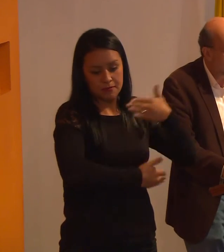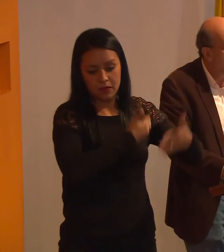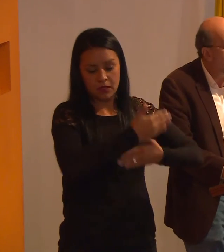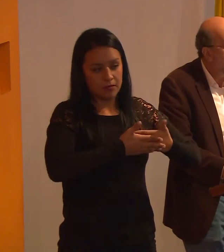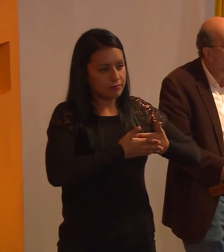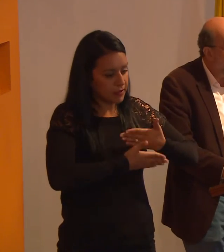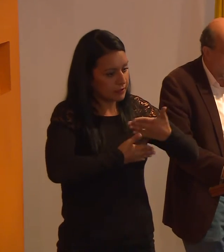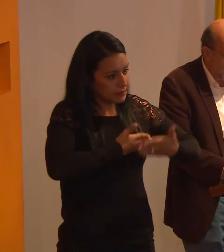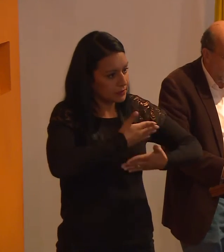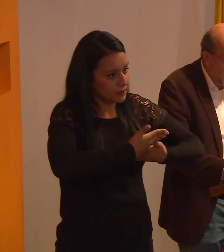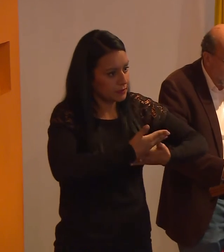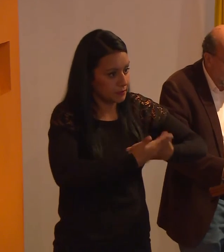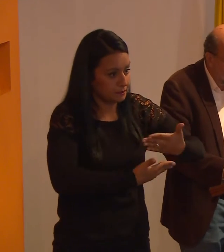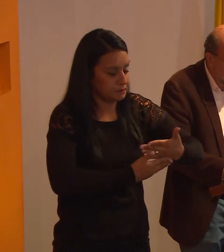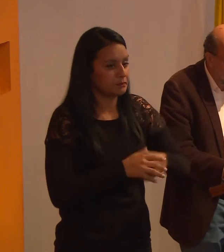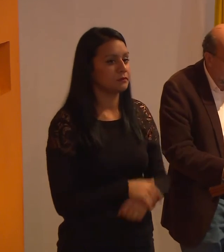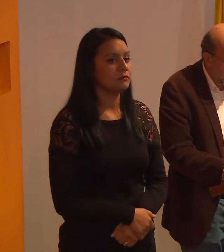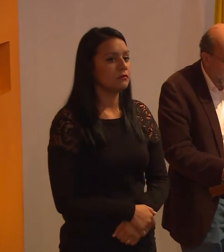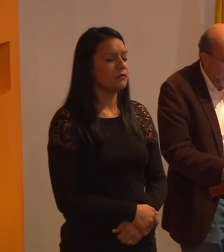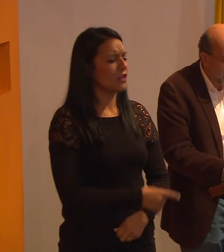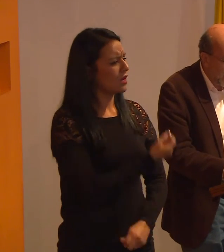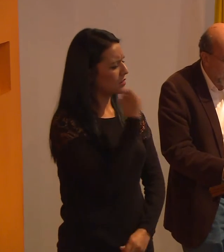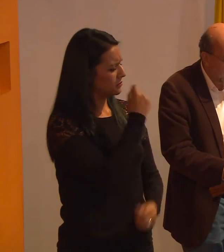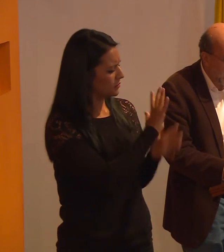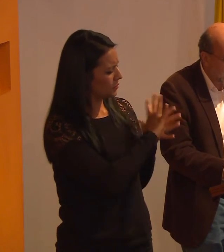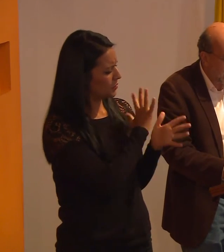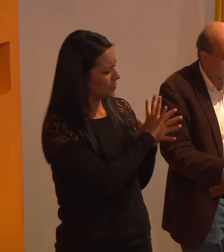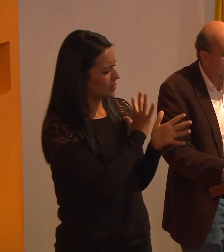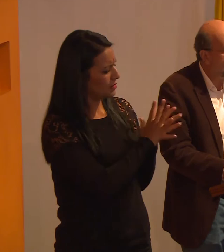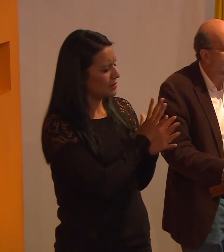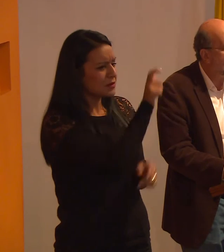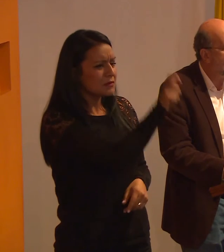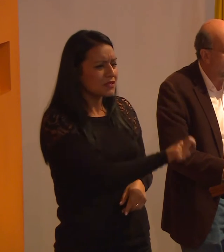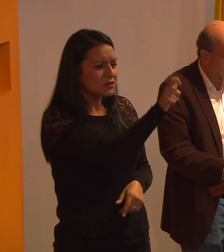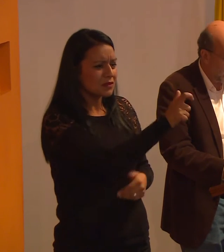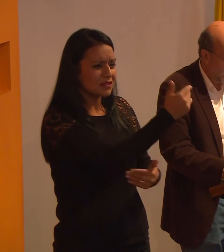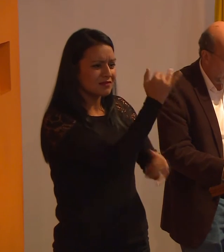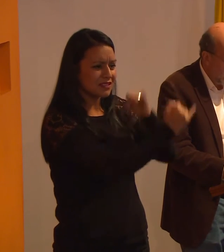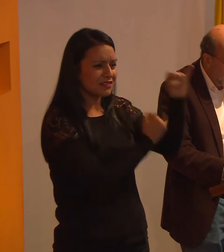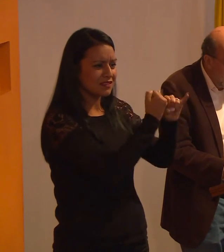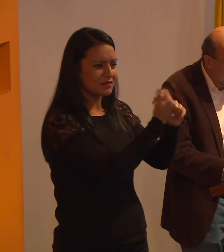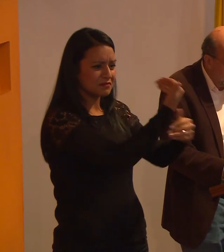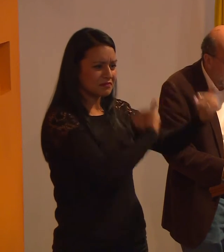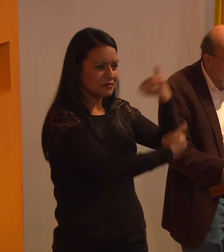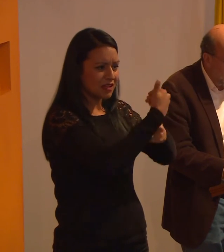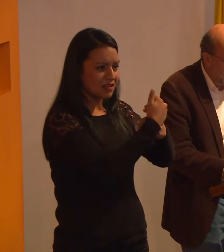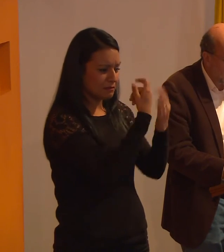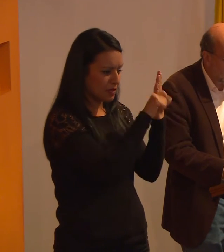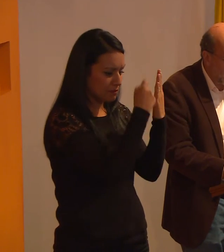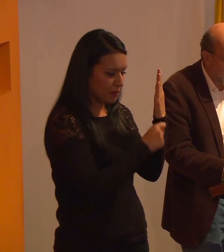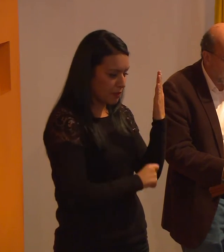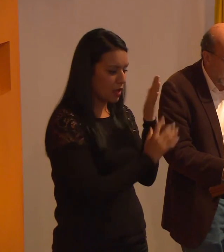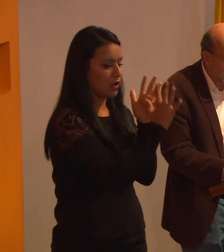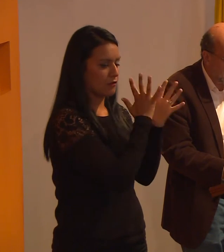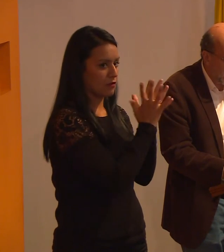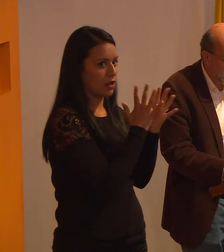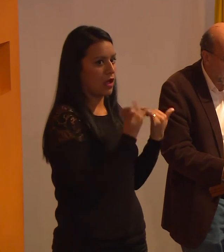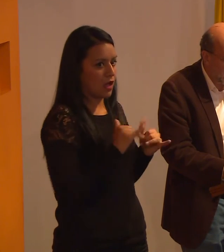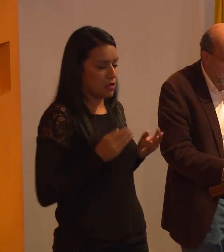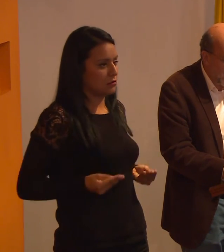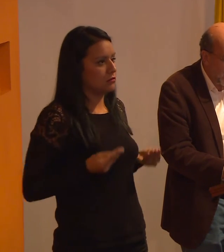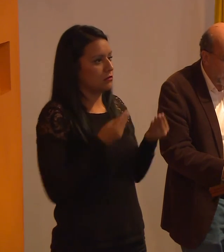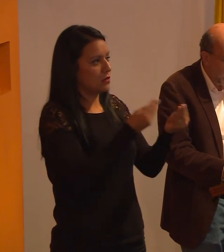proceso. Obtuvimos un informe de pares bastante positivo y entregamos los comentarios